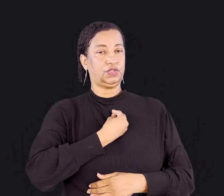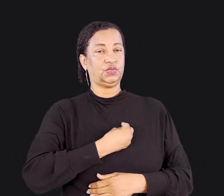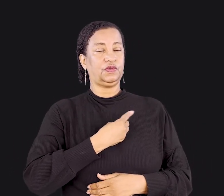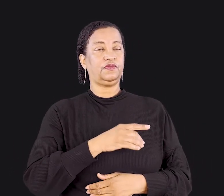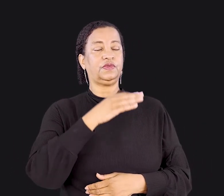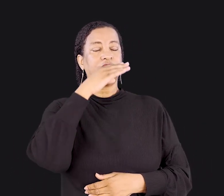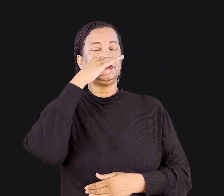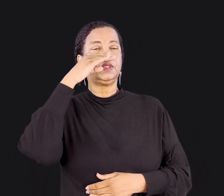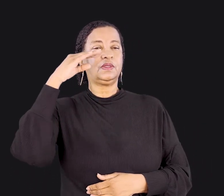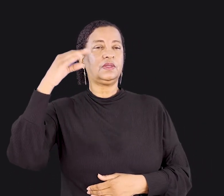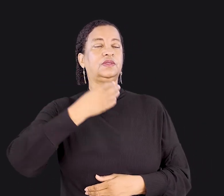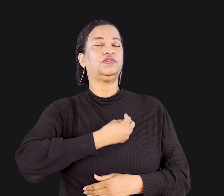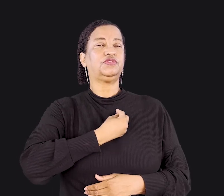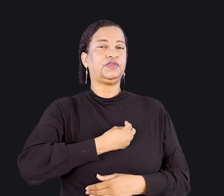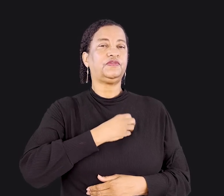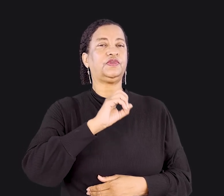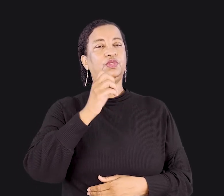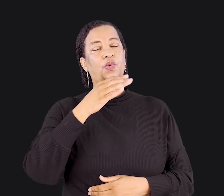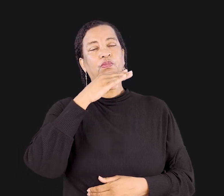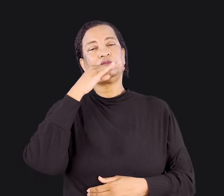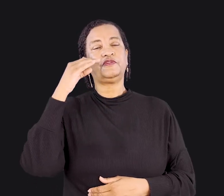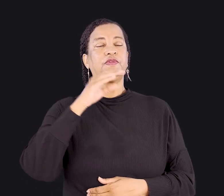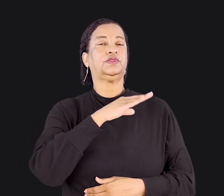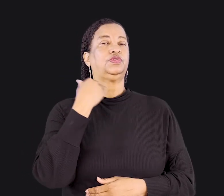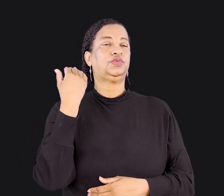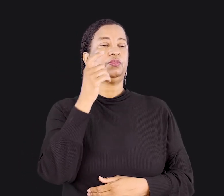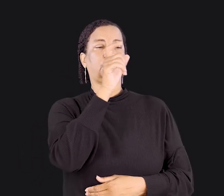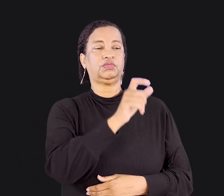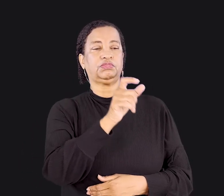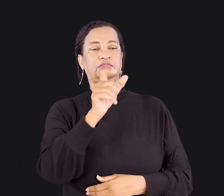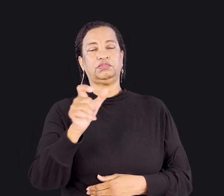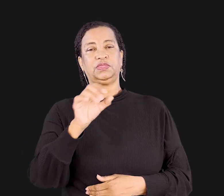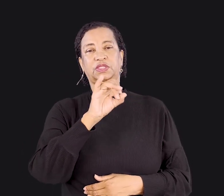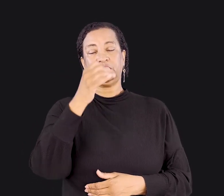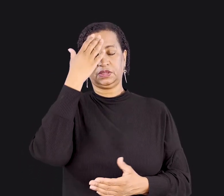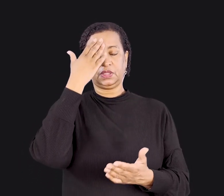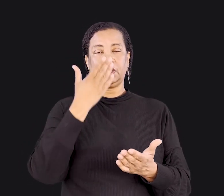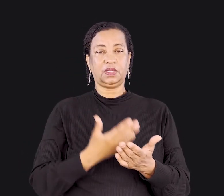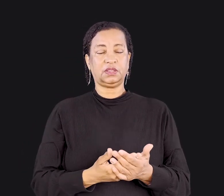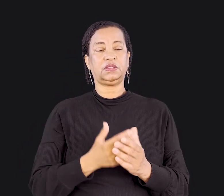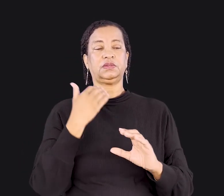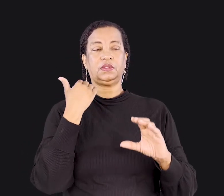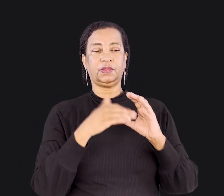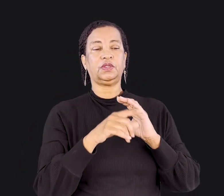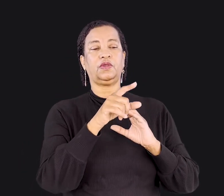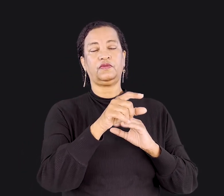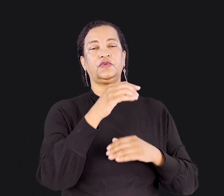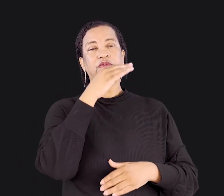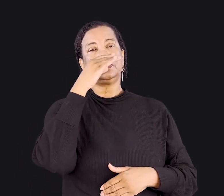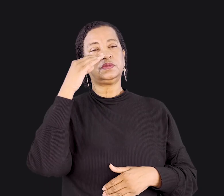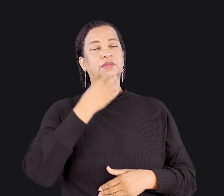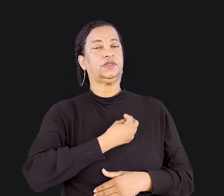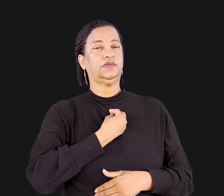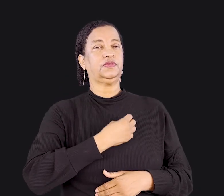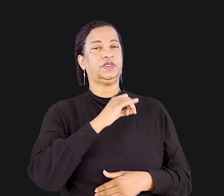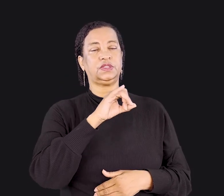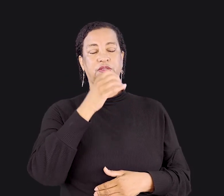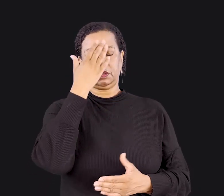a fragrância de vida ou a fragrância de morte para eles. Se eles acreditarem na mensagem, você será fragrância de vida. Se